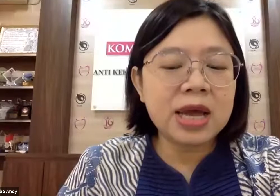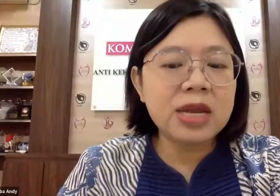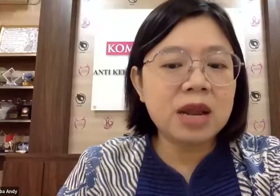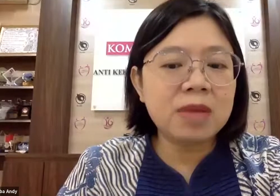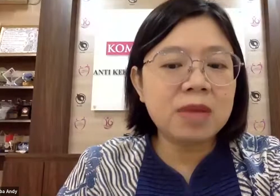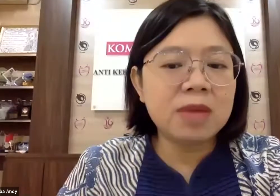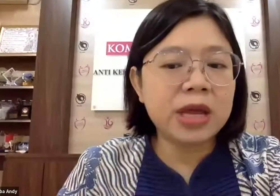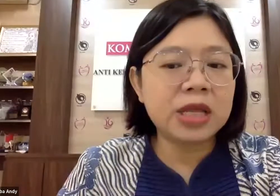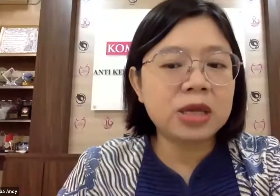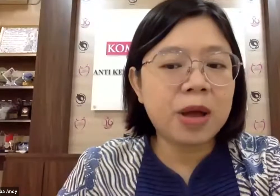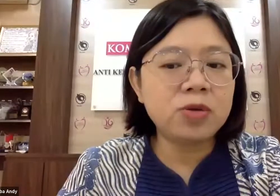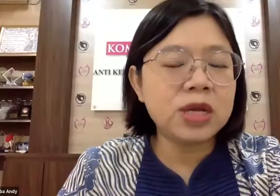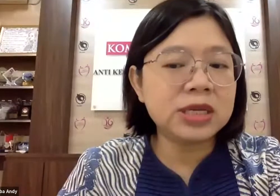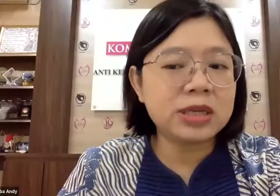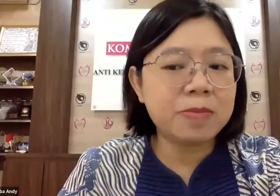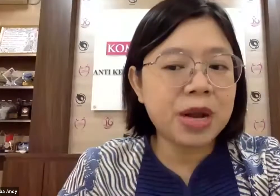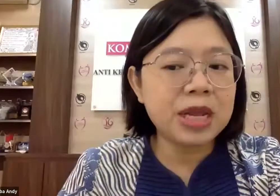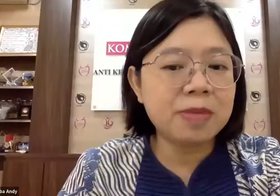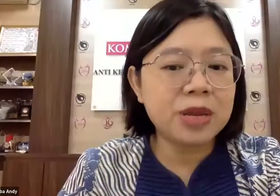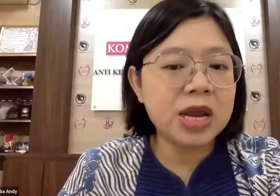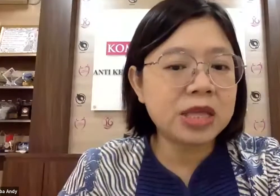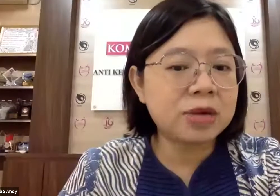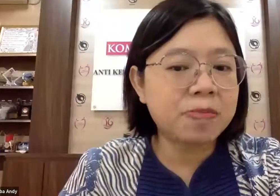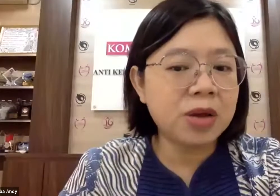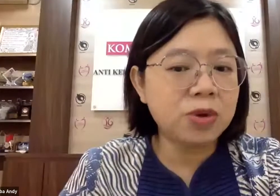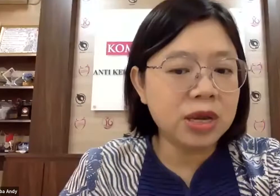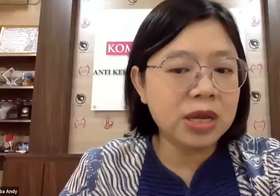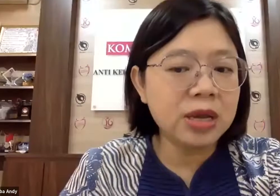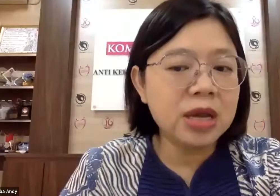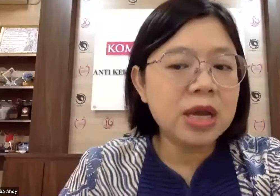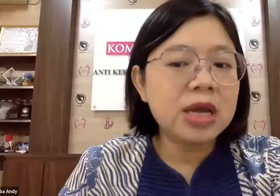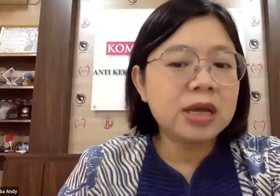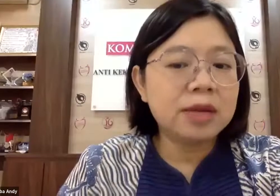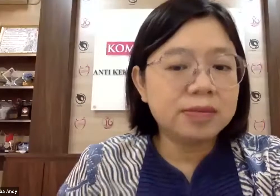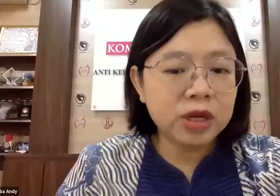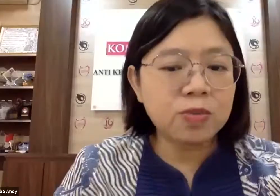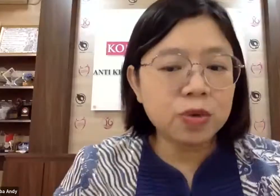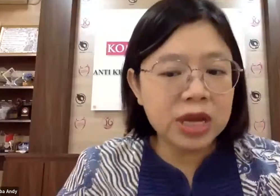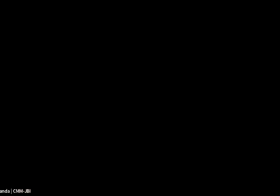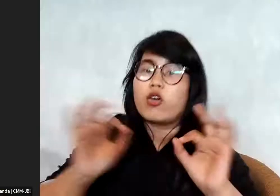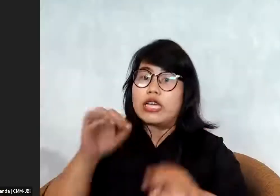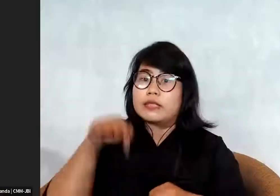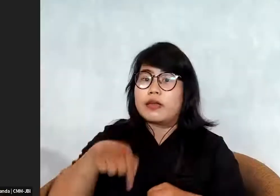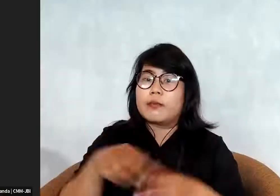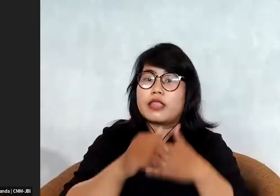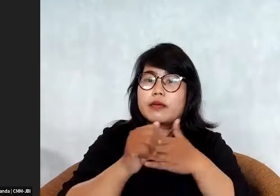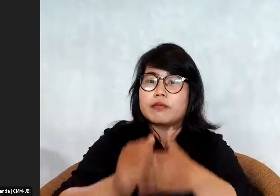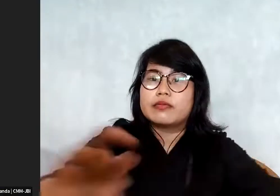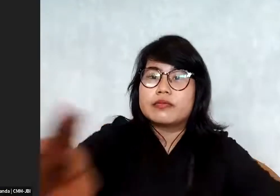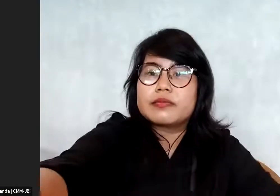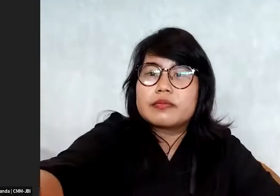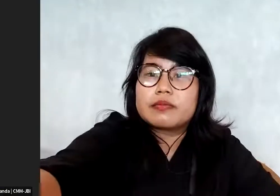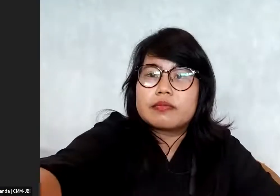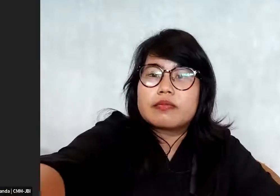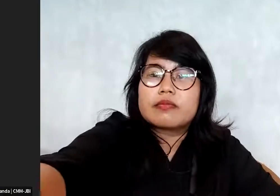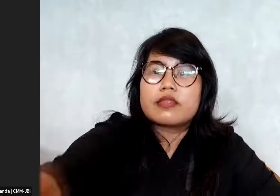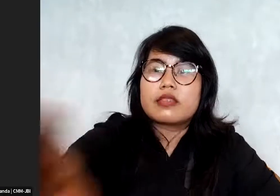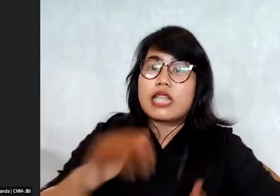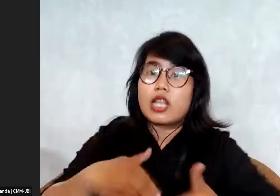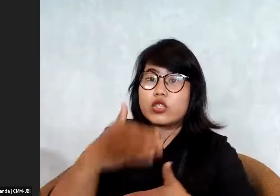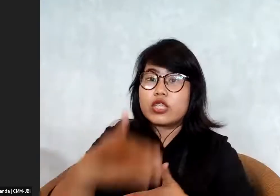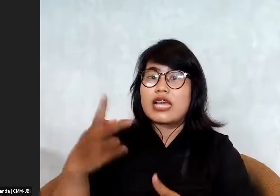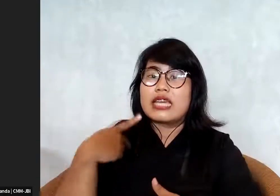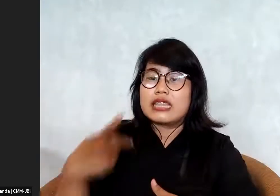perbaikan-perbaikan dalam konsep layanan terpadu dan Sistem Peradilan Pidana terpadu ini kemudian kita juga jenguk di